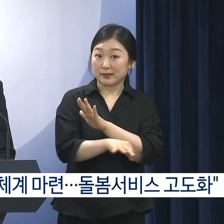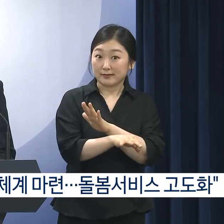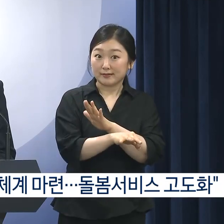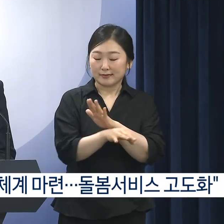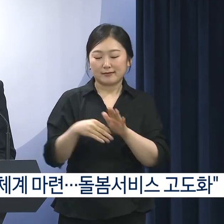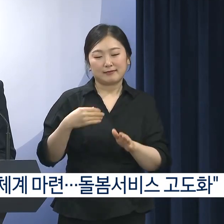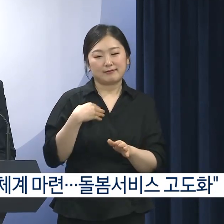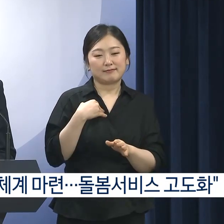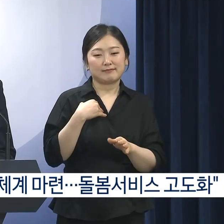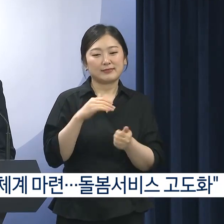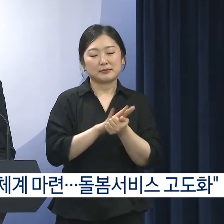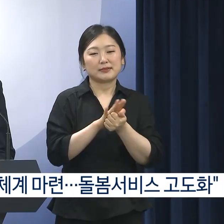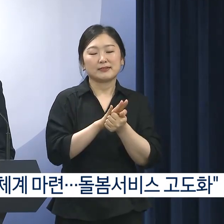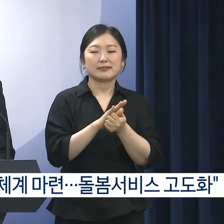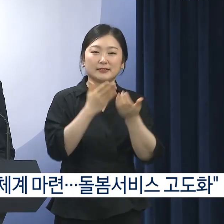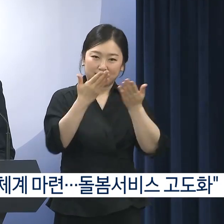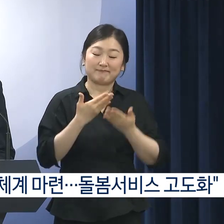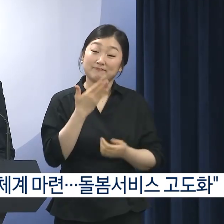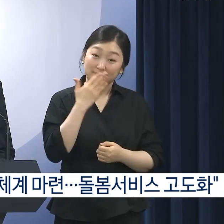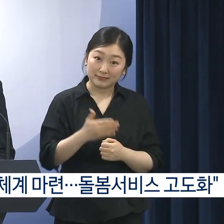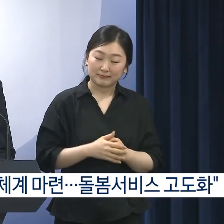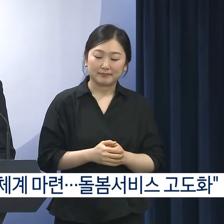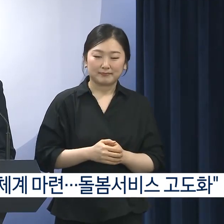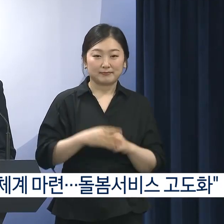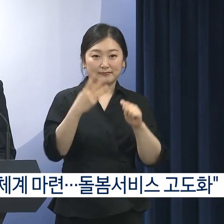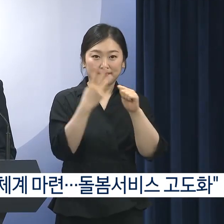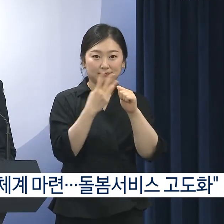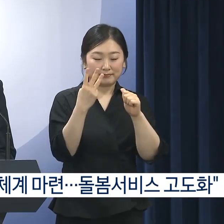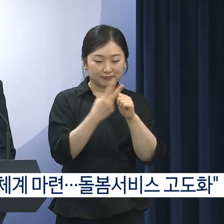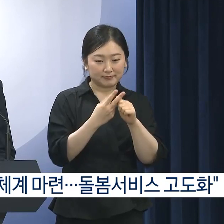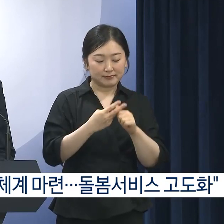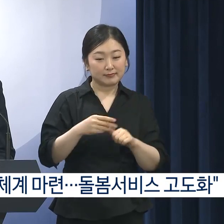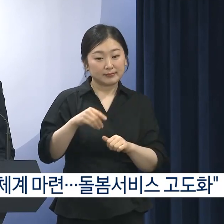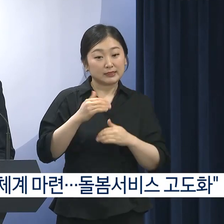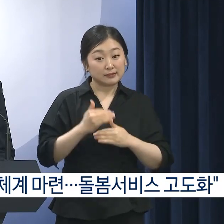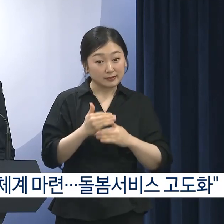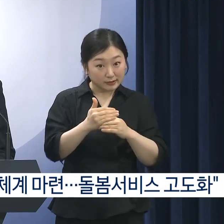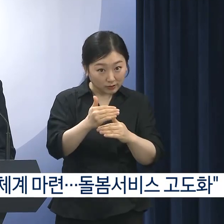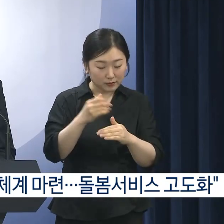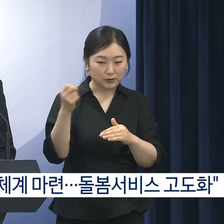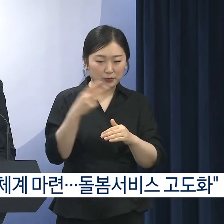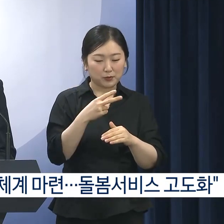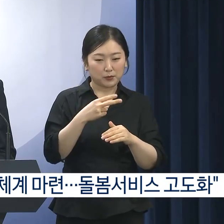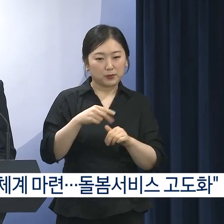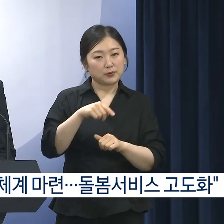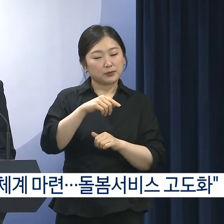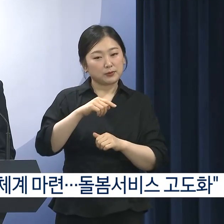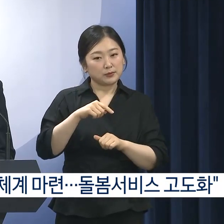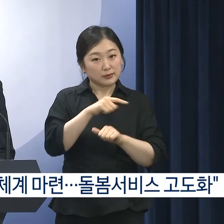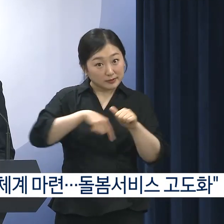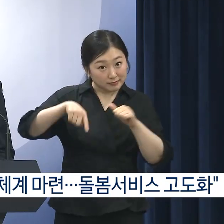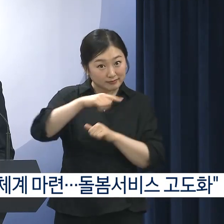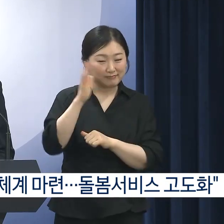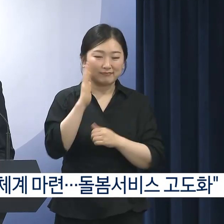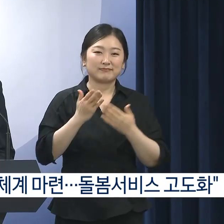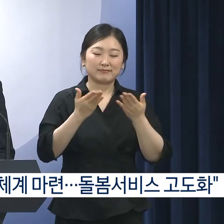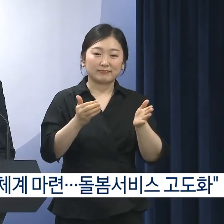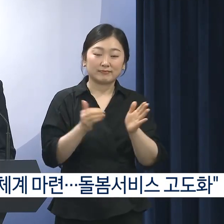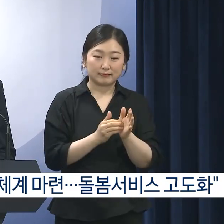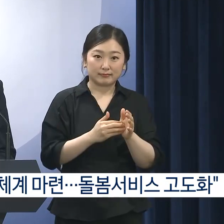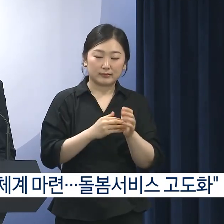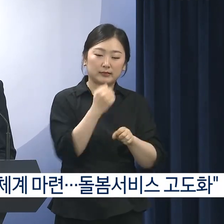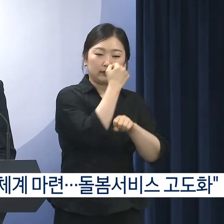셋째로 서비스의 내용과 절차를 말씀드리겠습니다. 일상 돌봄 서비스는 기본 서비스와 특화